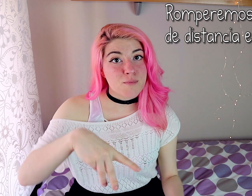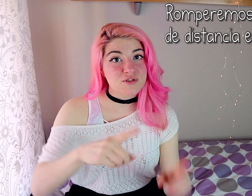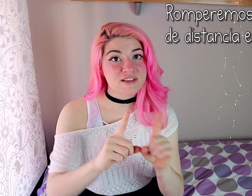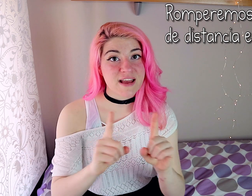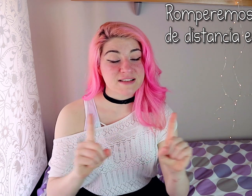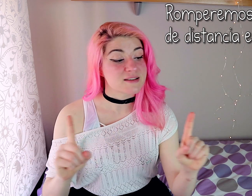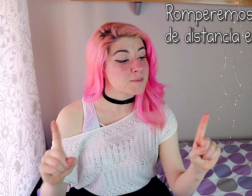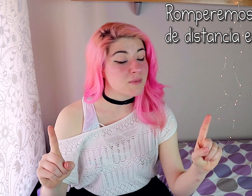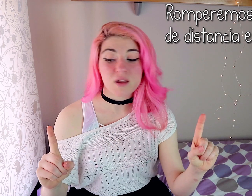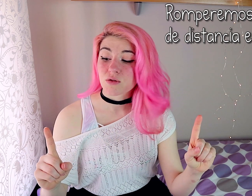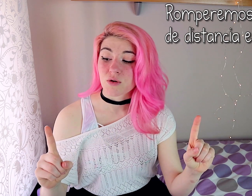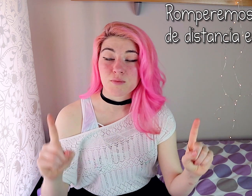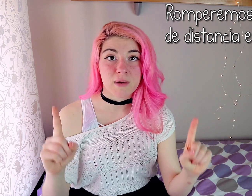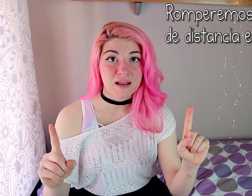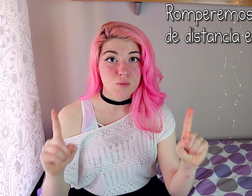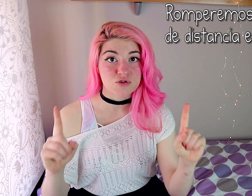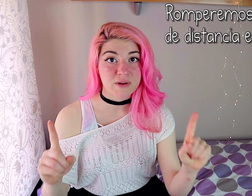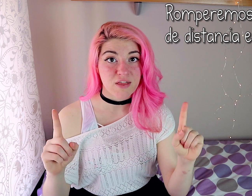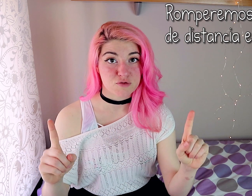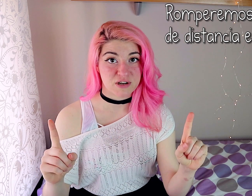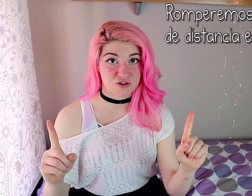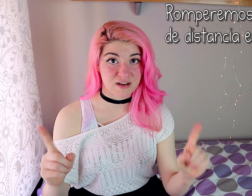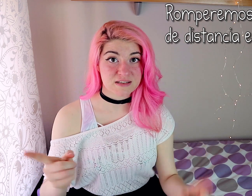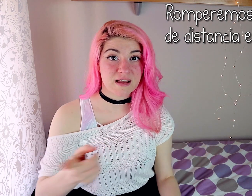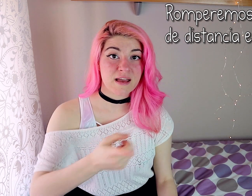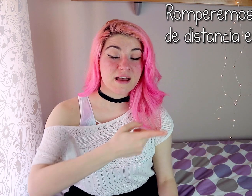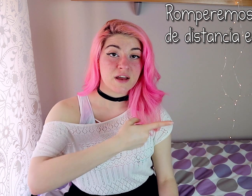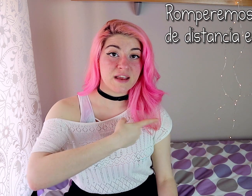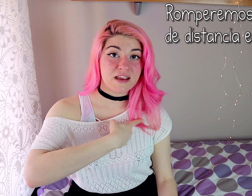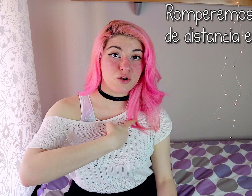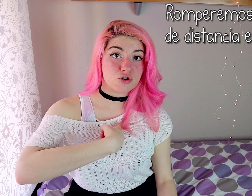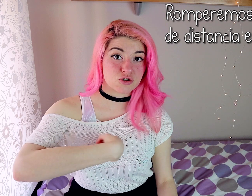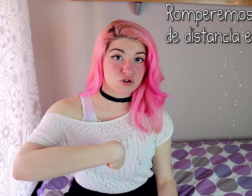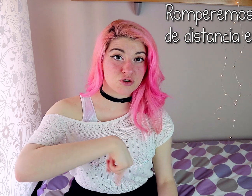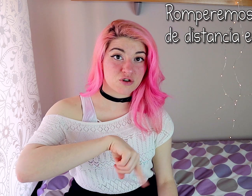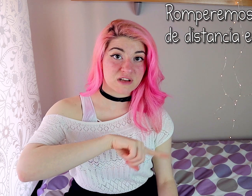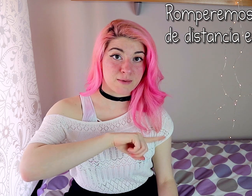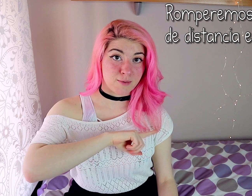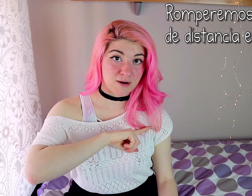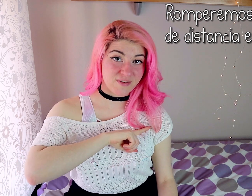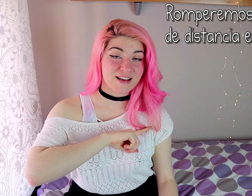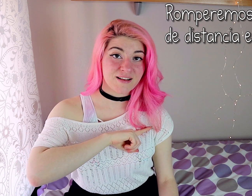ese metro, ¿vale? Como si hubiera dos personas. Y nosotros, el verbo va al final,